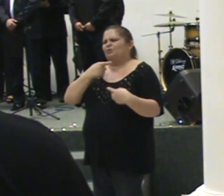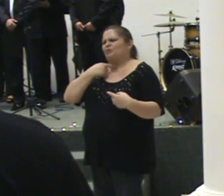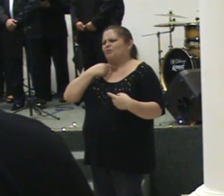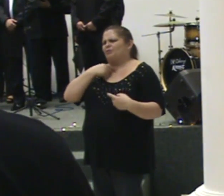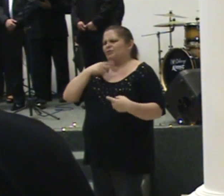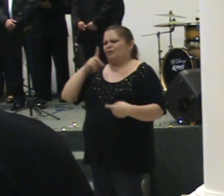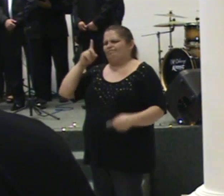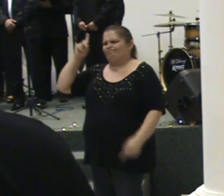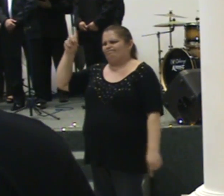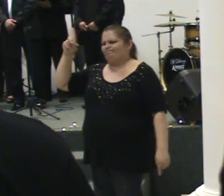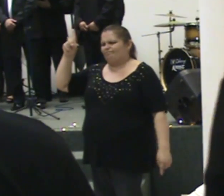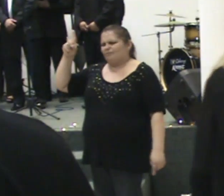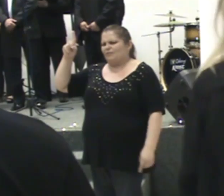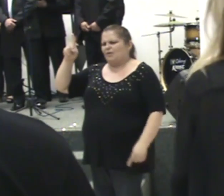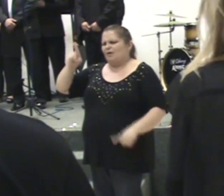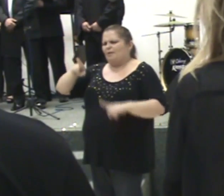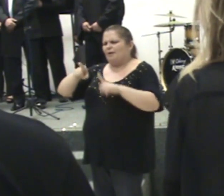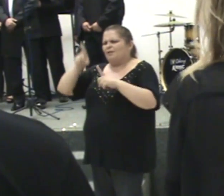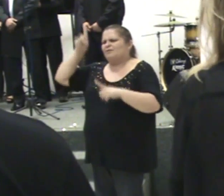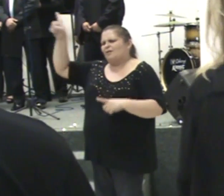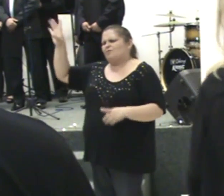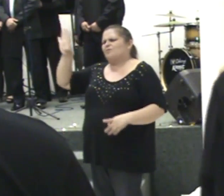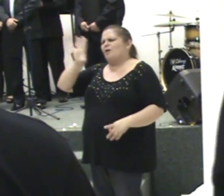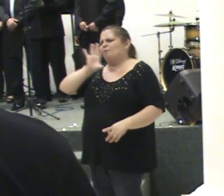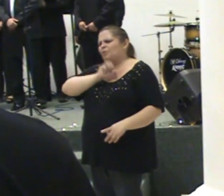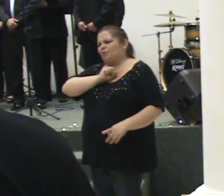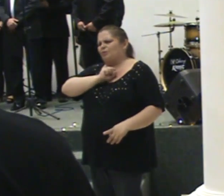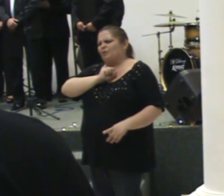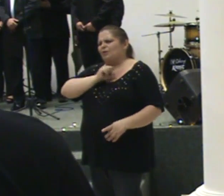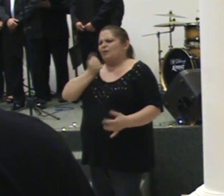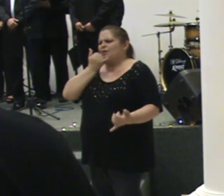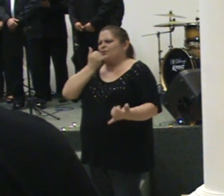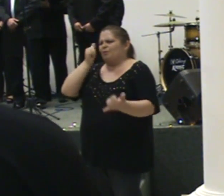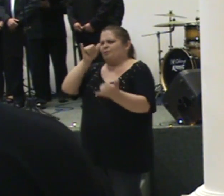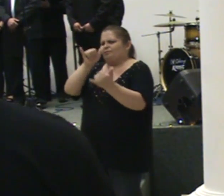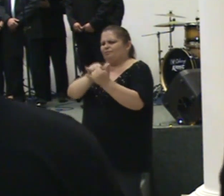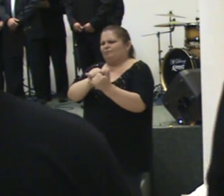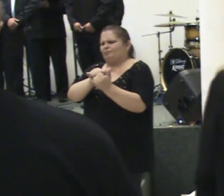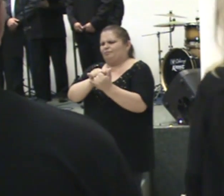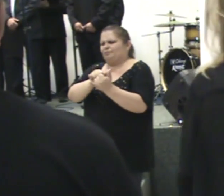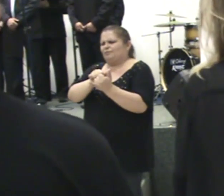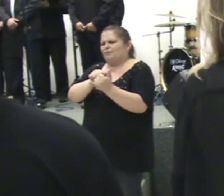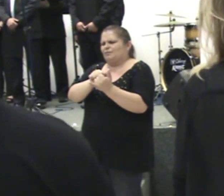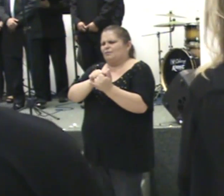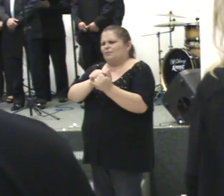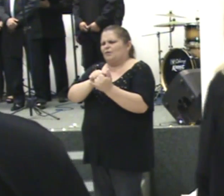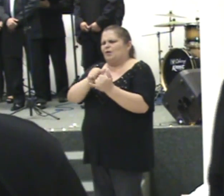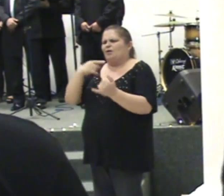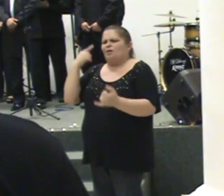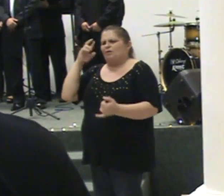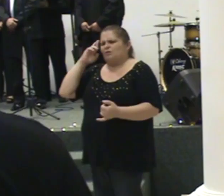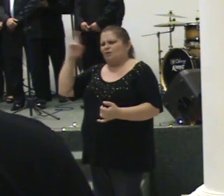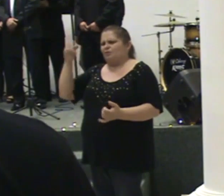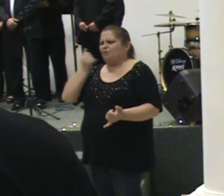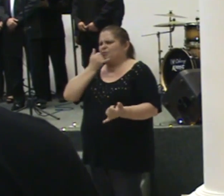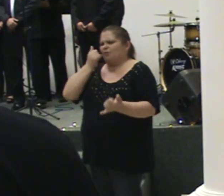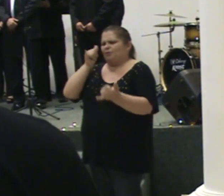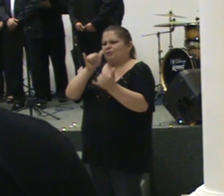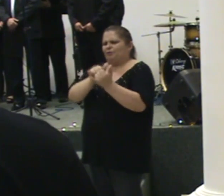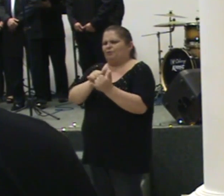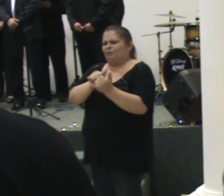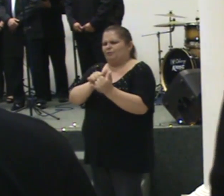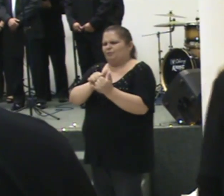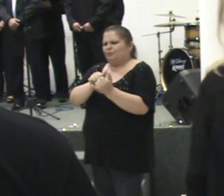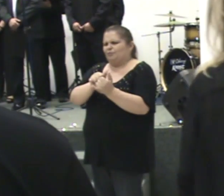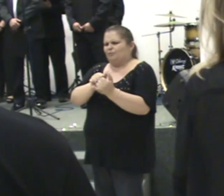Mas como Tu és um Deus misericordioso, como és um Deus que perdoa, eu peço que o Senhor nos perdoa, Pai. Como